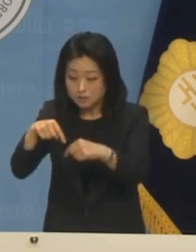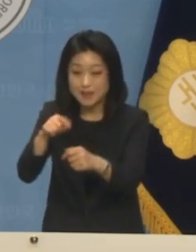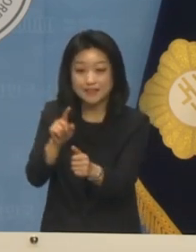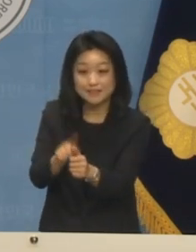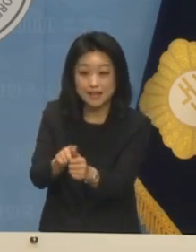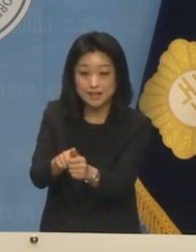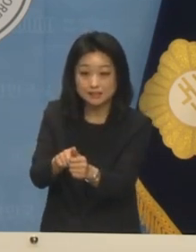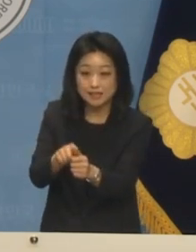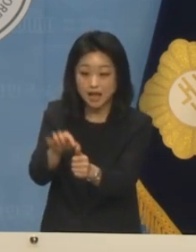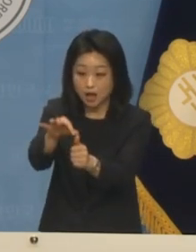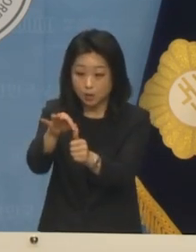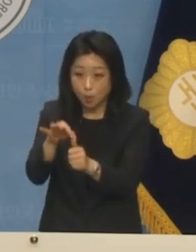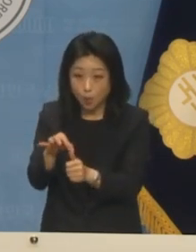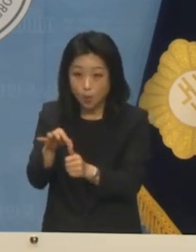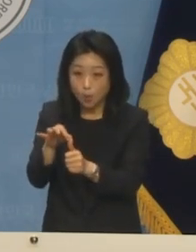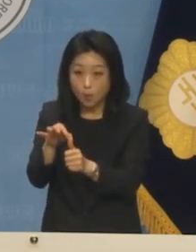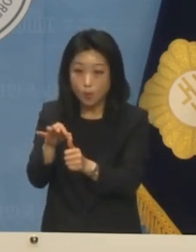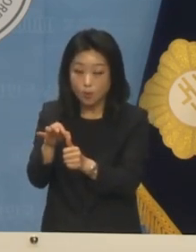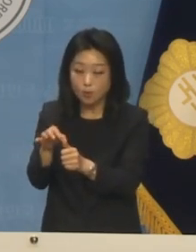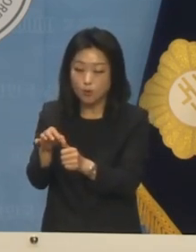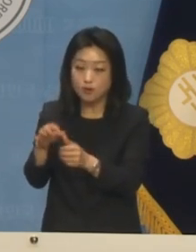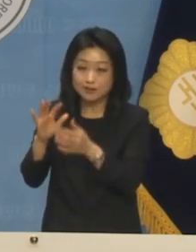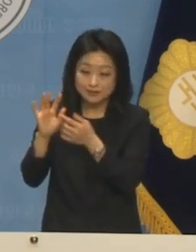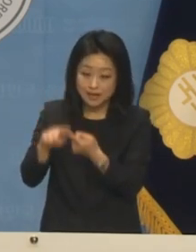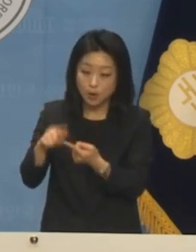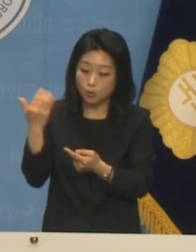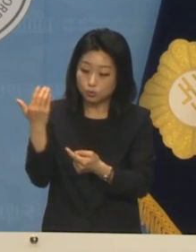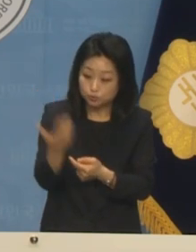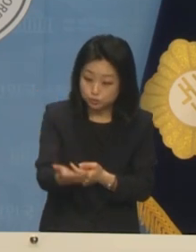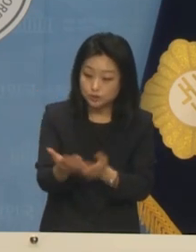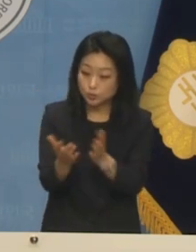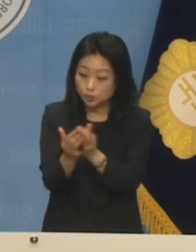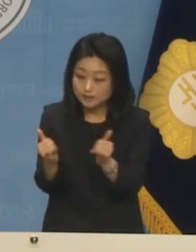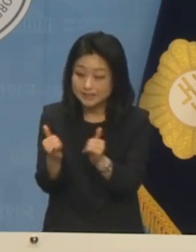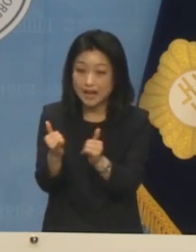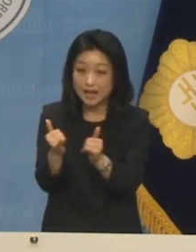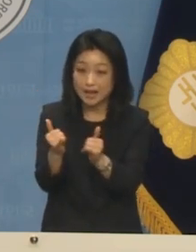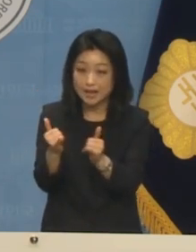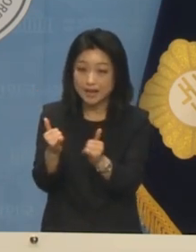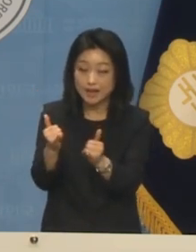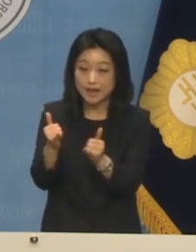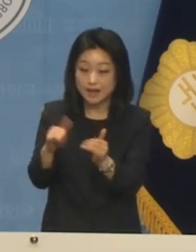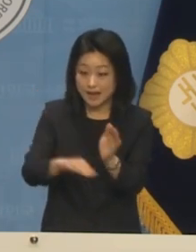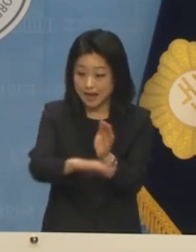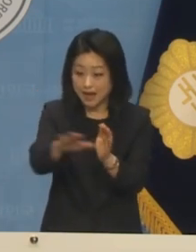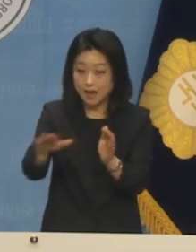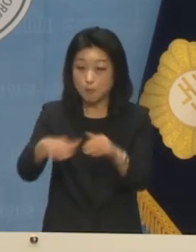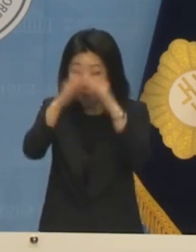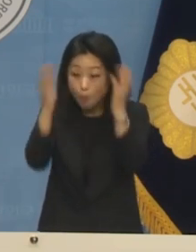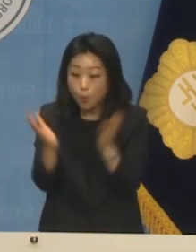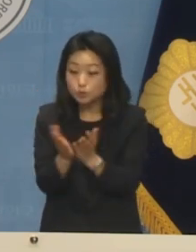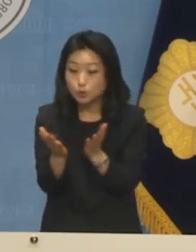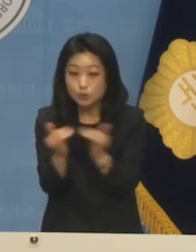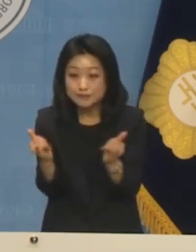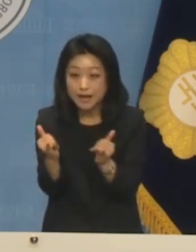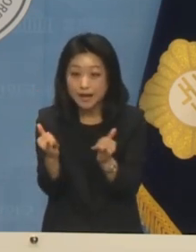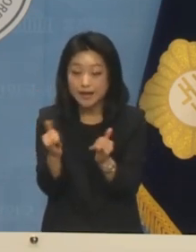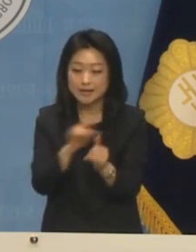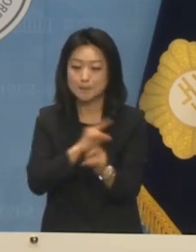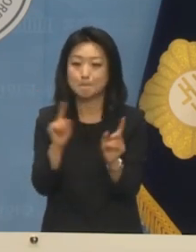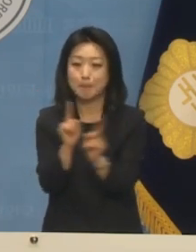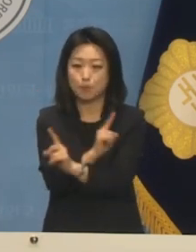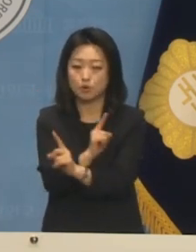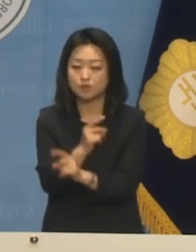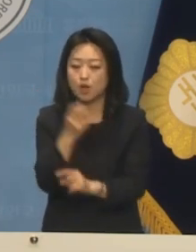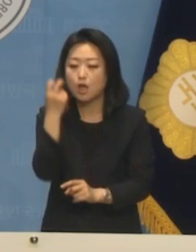이 고용승계 기대권을 요구할 수 있는 그 노동자의 범위가 모든 노동자에서 관리직이라고